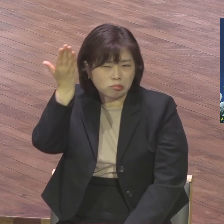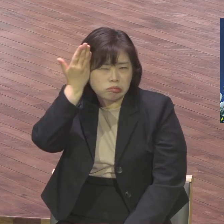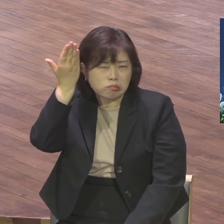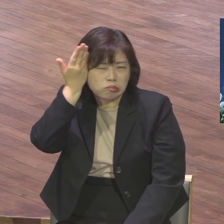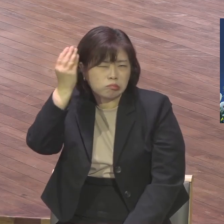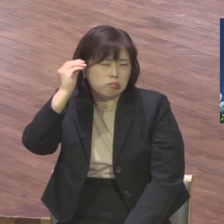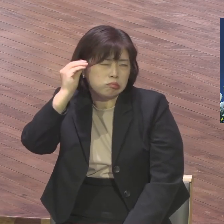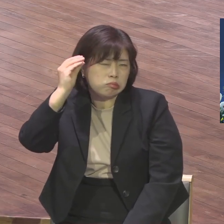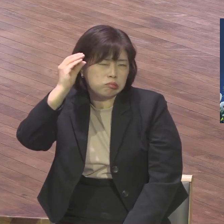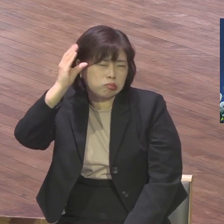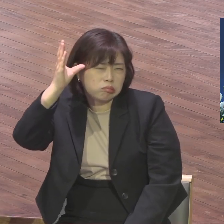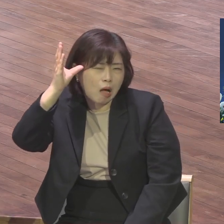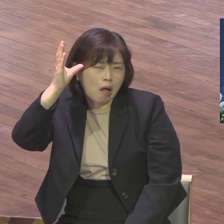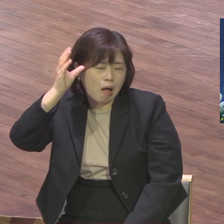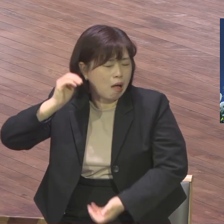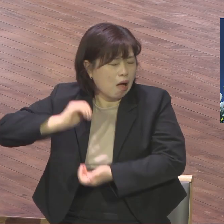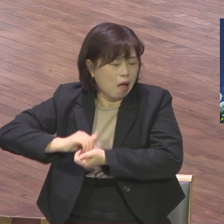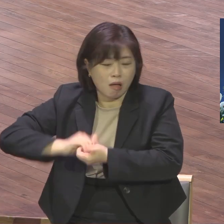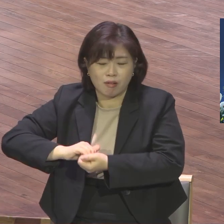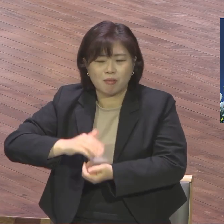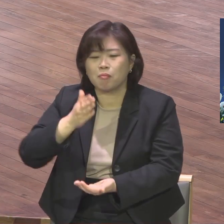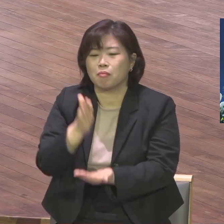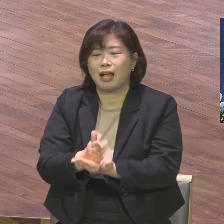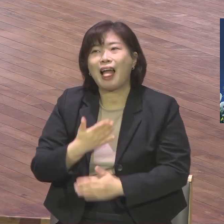마세요. 알았다, 들었다, 이해했다,